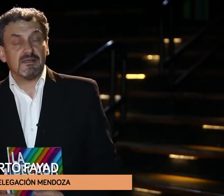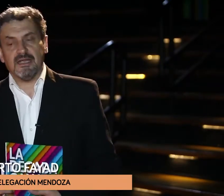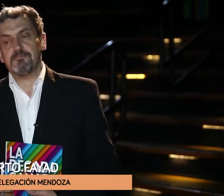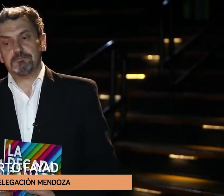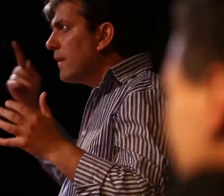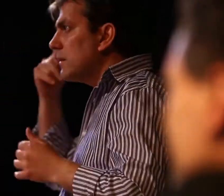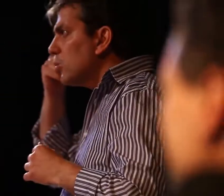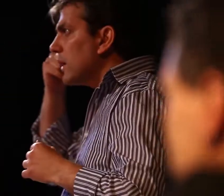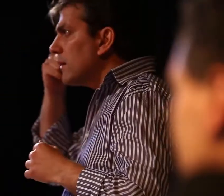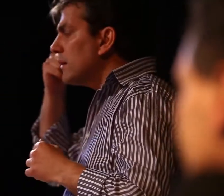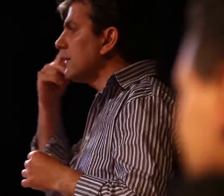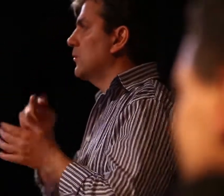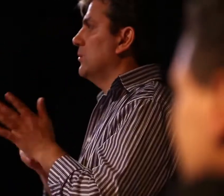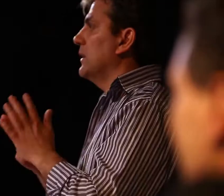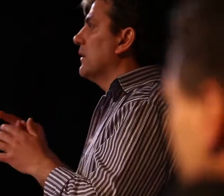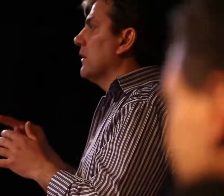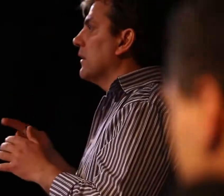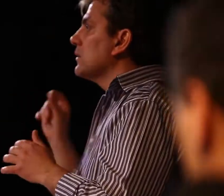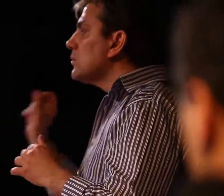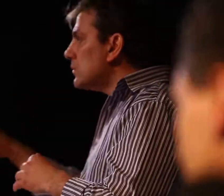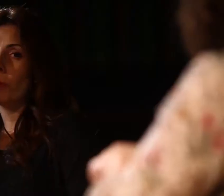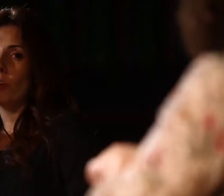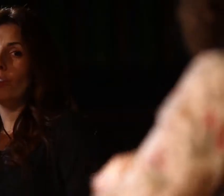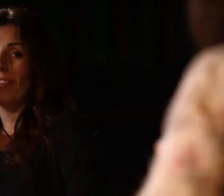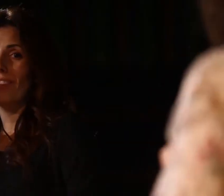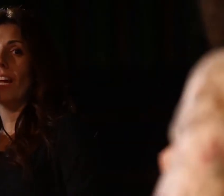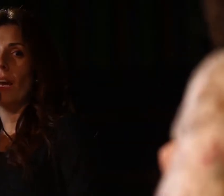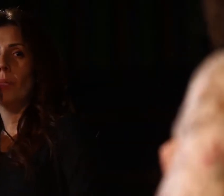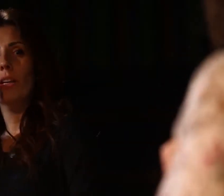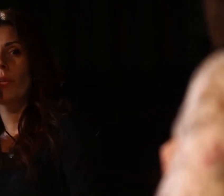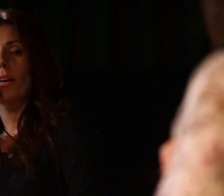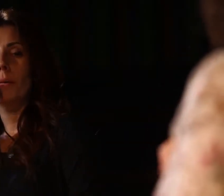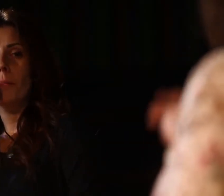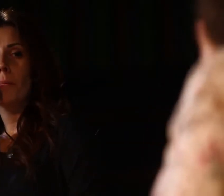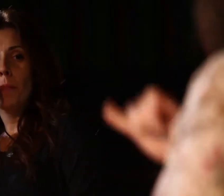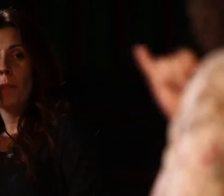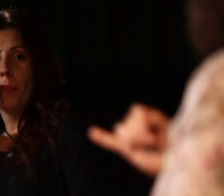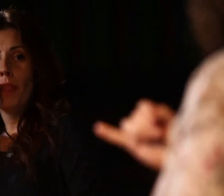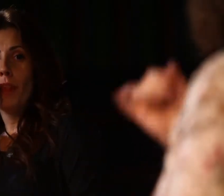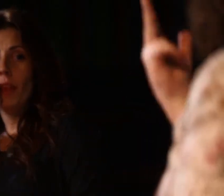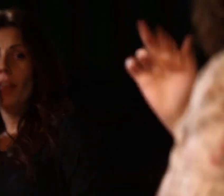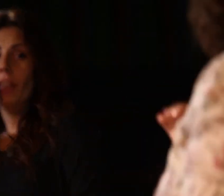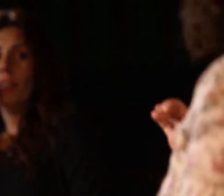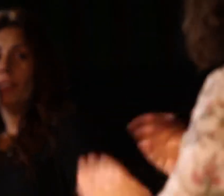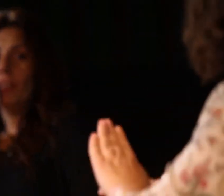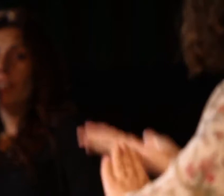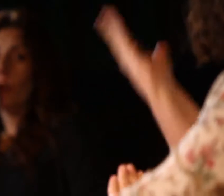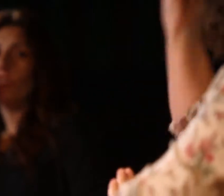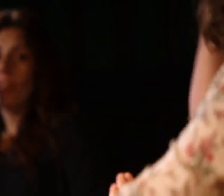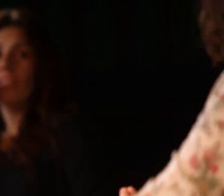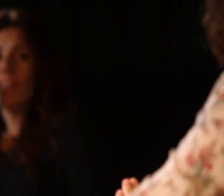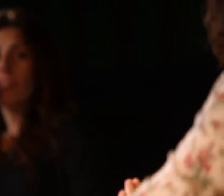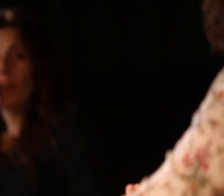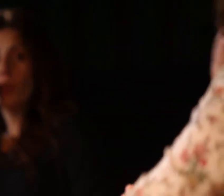tal que la persona con dificultades de accesibilidad pueda comprender cualquiera sea el origen de la señal que está